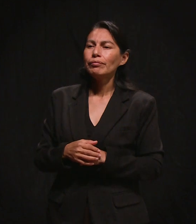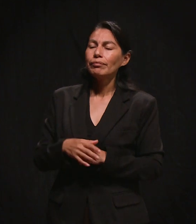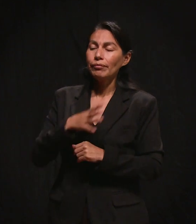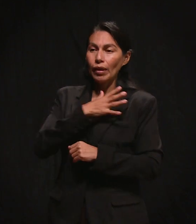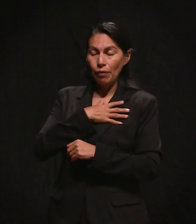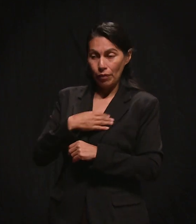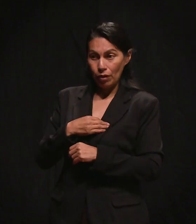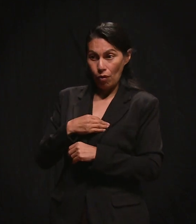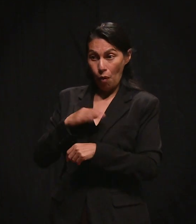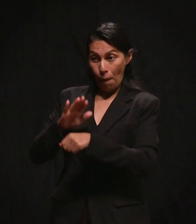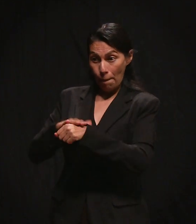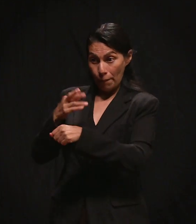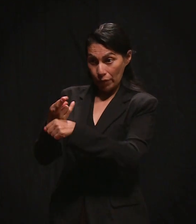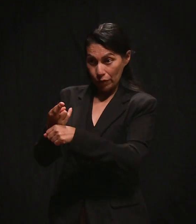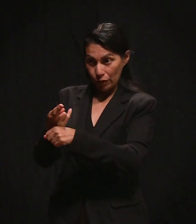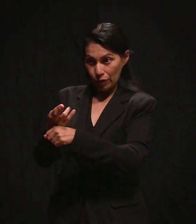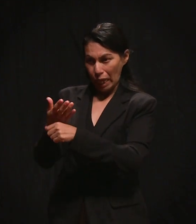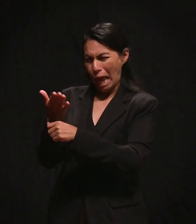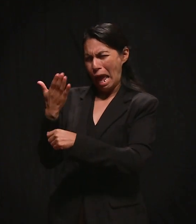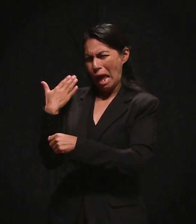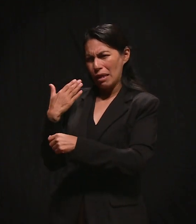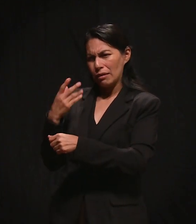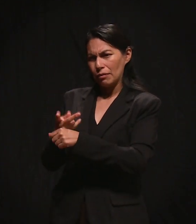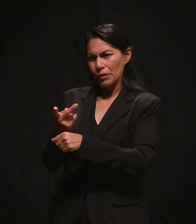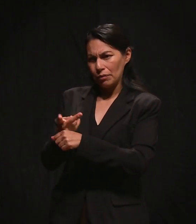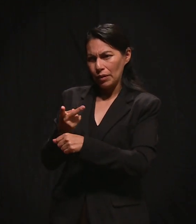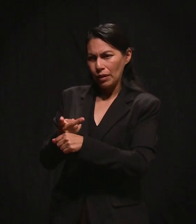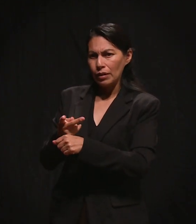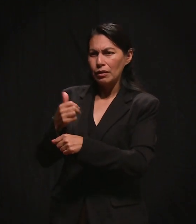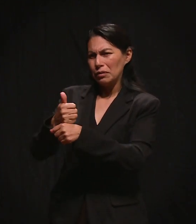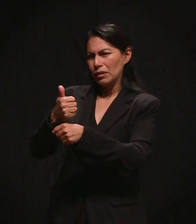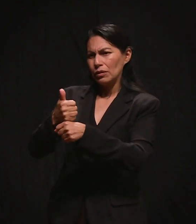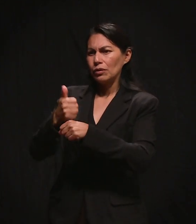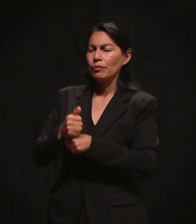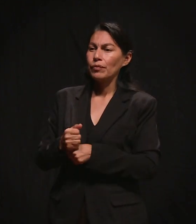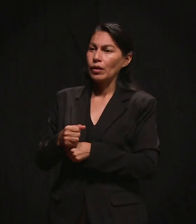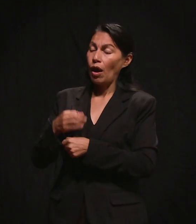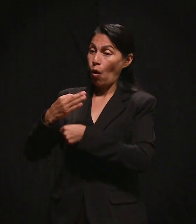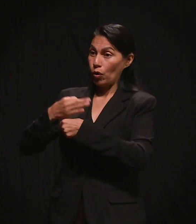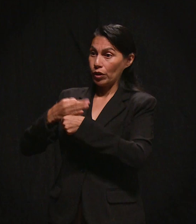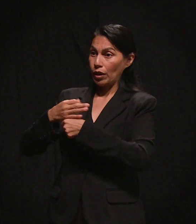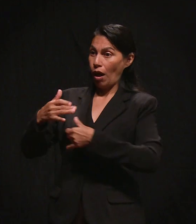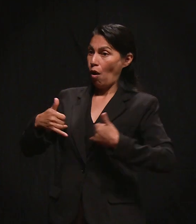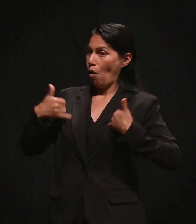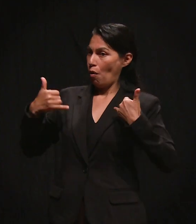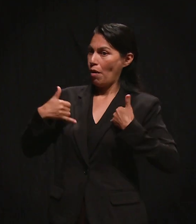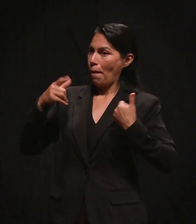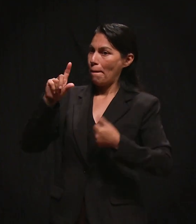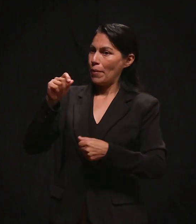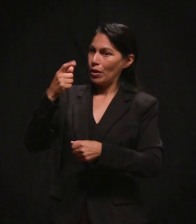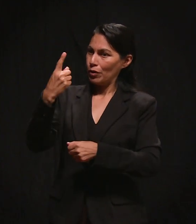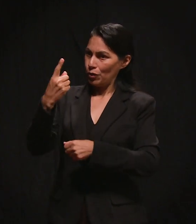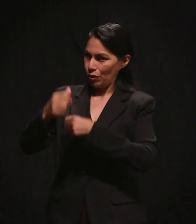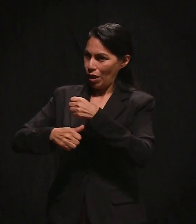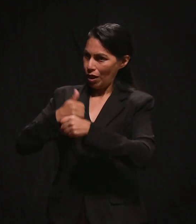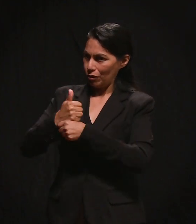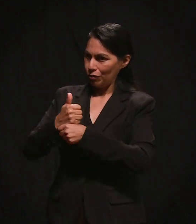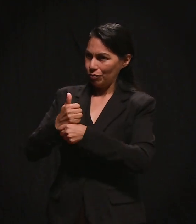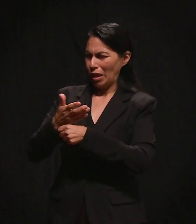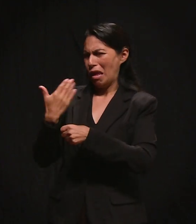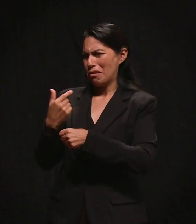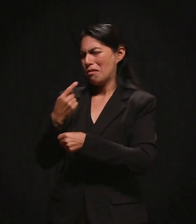en ese tiempo estaba en la primaria, ahora ya es un joven de 21 años, se lastimó un pie